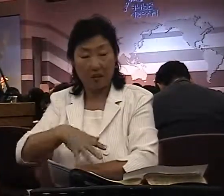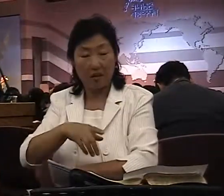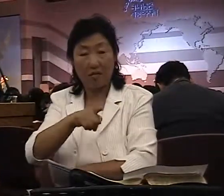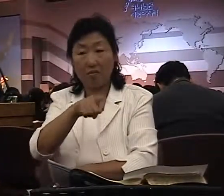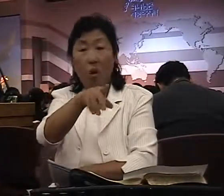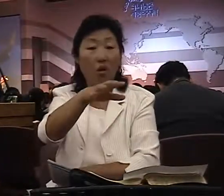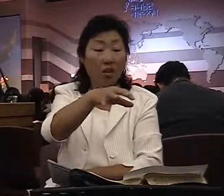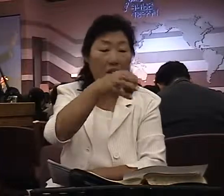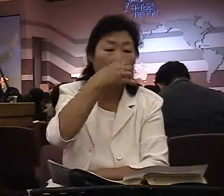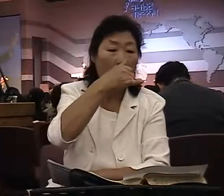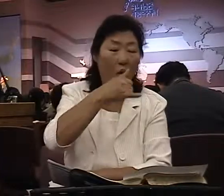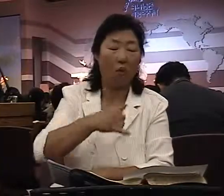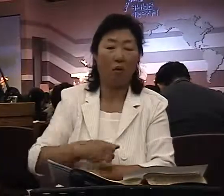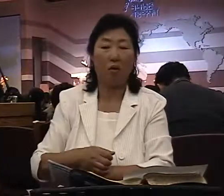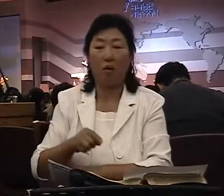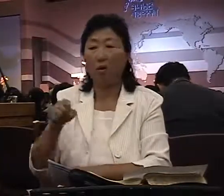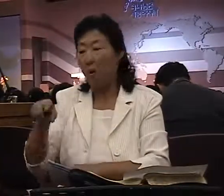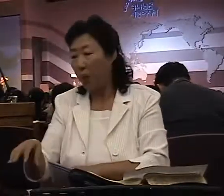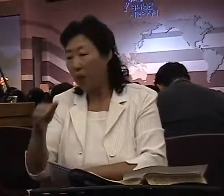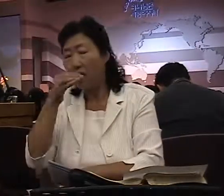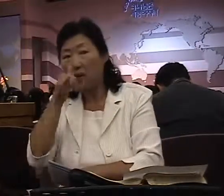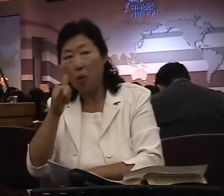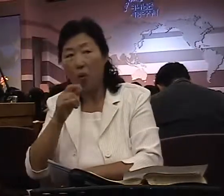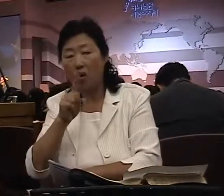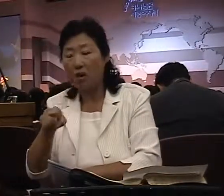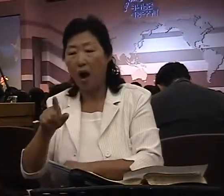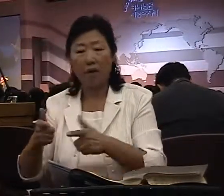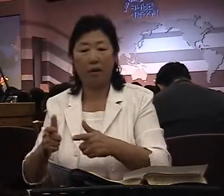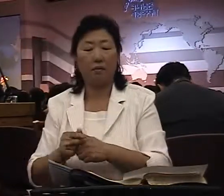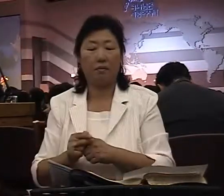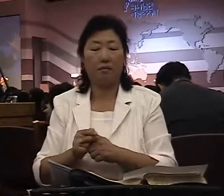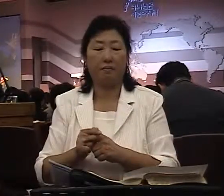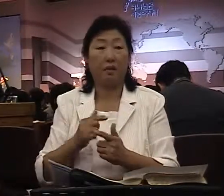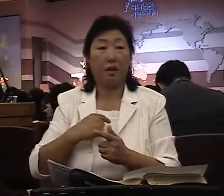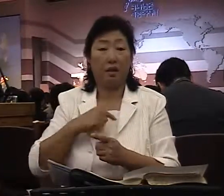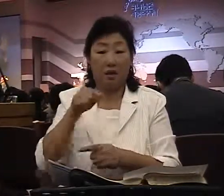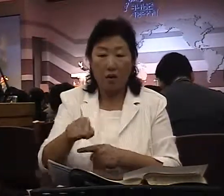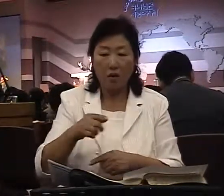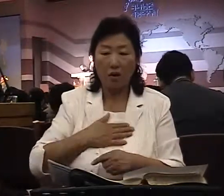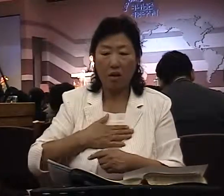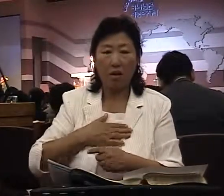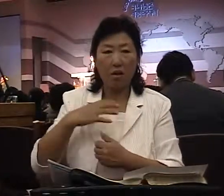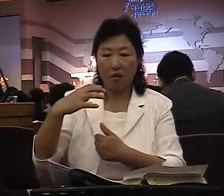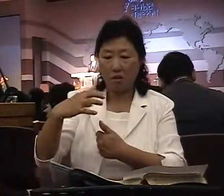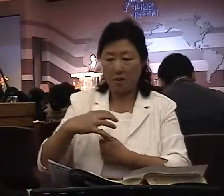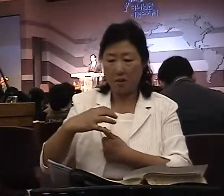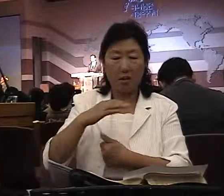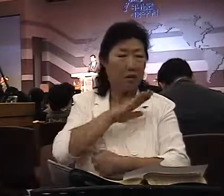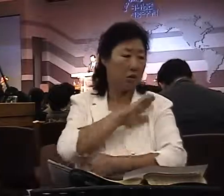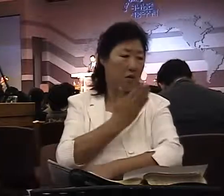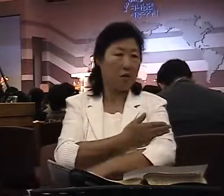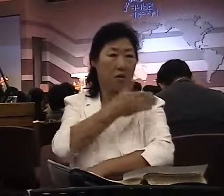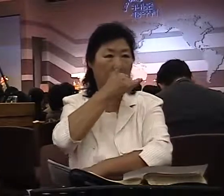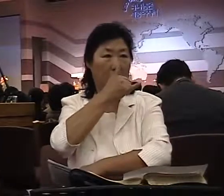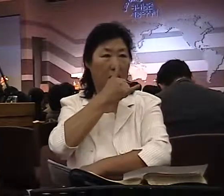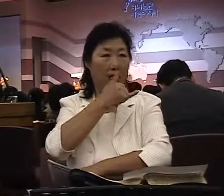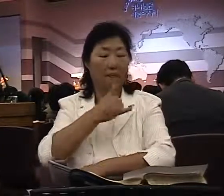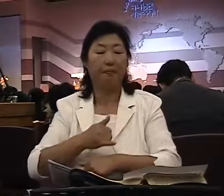있고 여기 있고 그게 아니에요. 이것은 나를 지배해버리는 능력이 있습니다. 그래서 오늘 말씀을